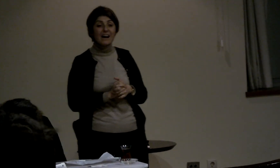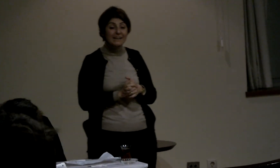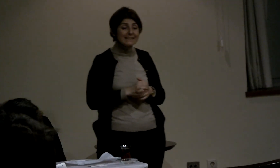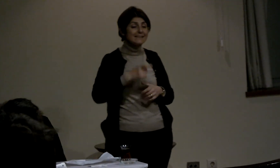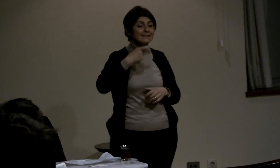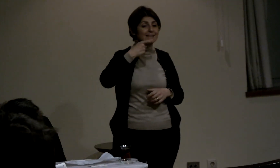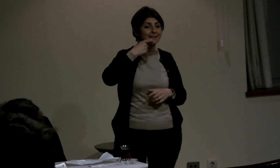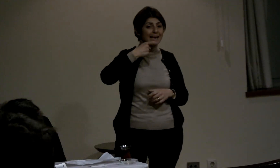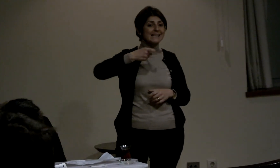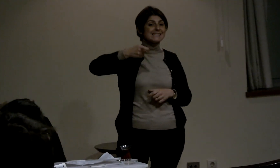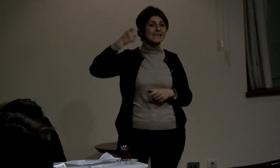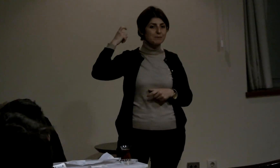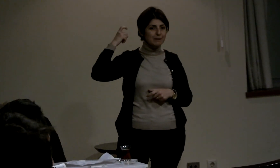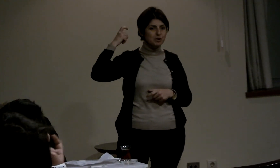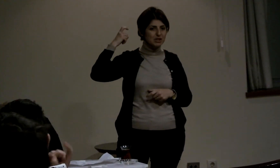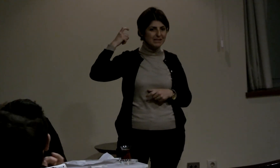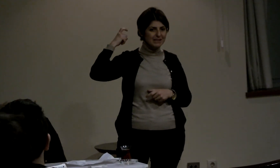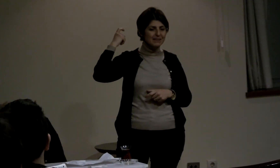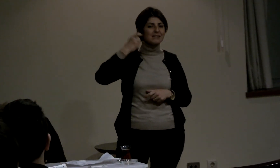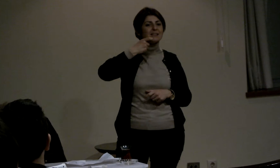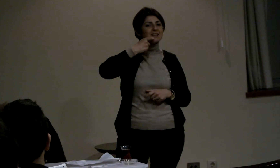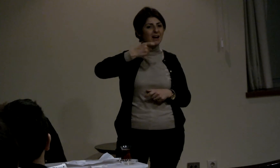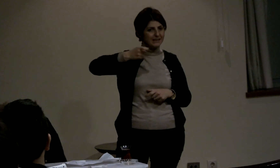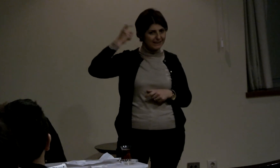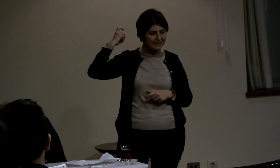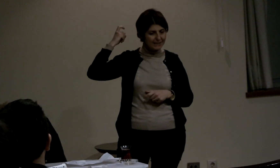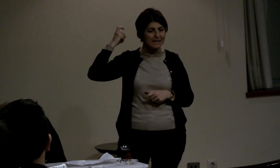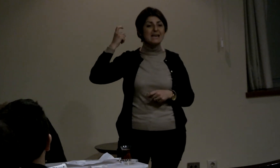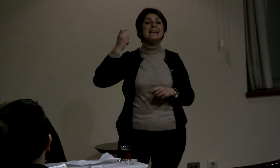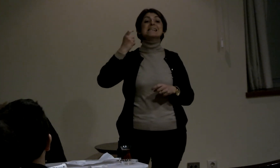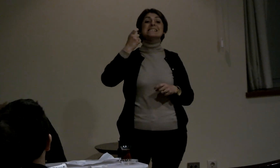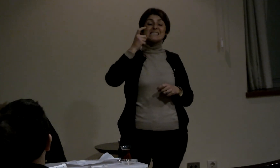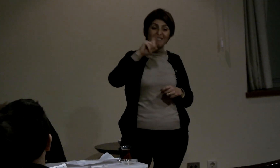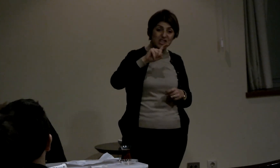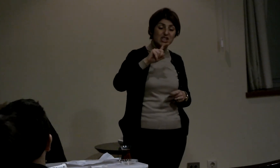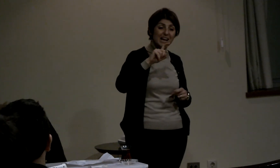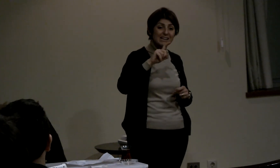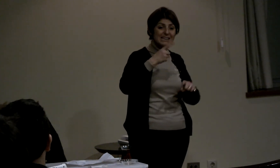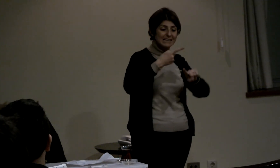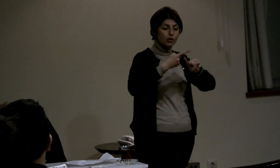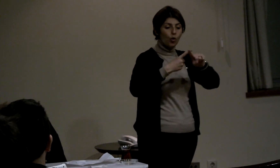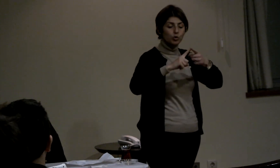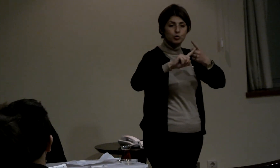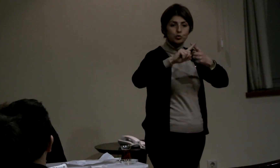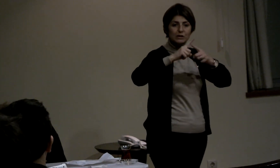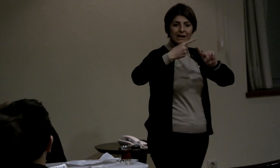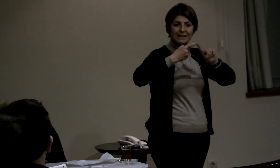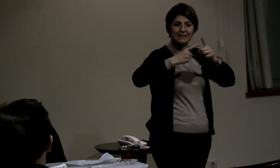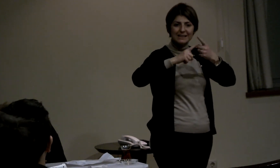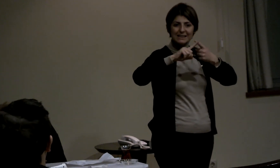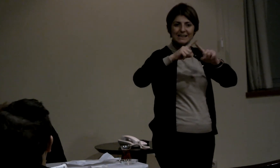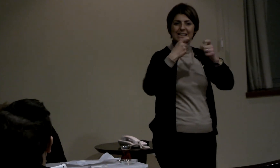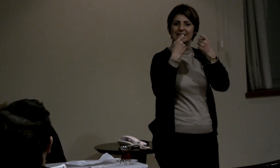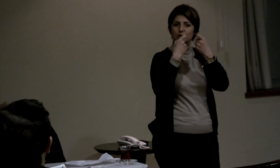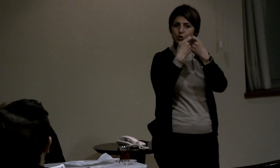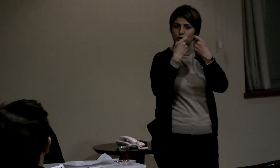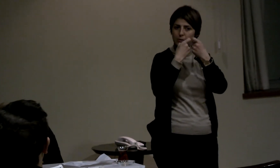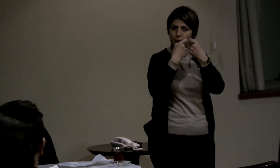Tarih eski gibi demiştik. Tarih. Savaşlarla ilgili olduğunda şunu